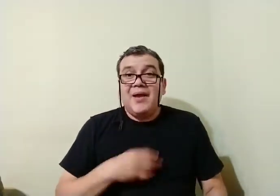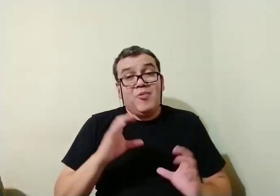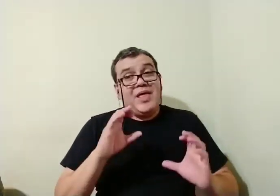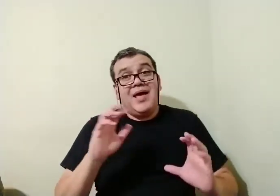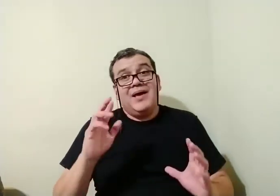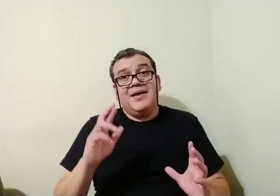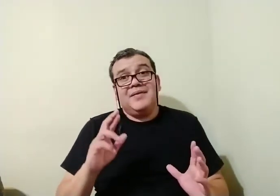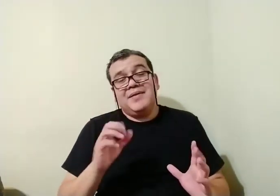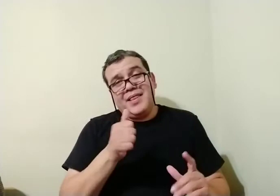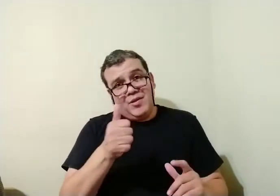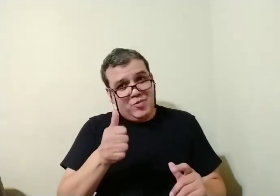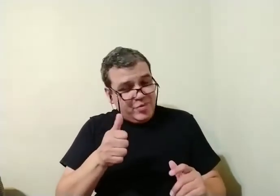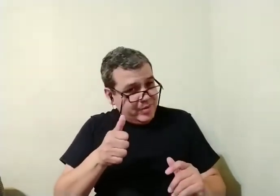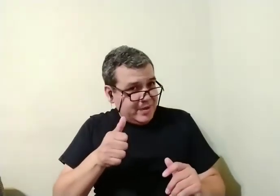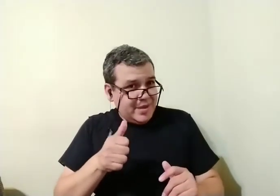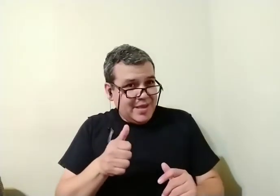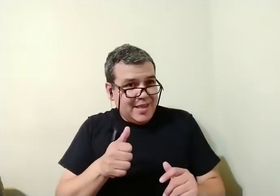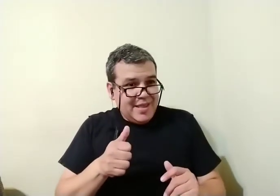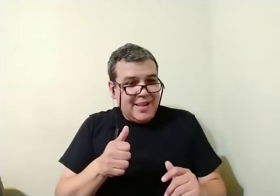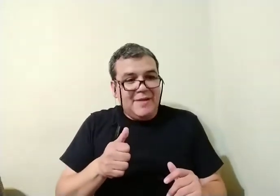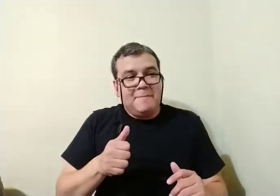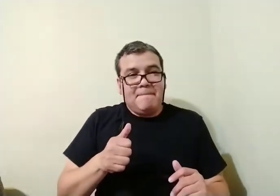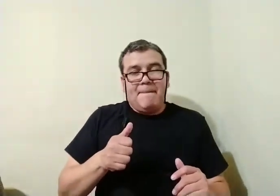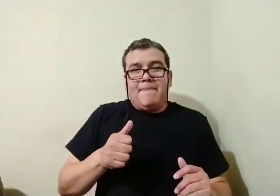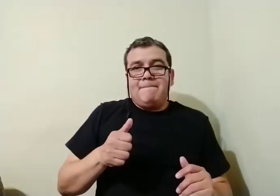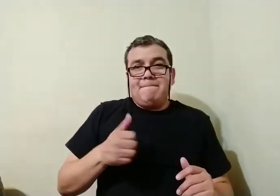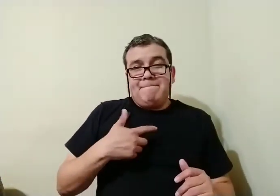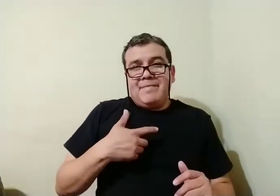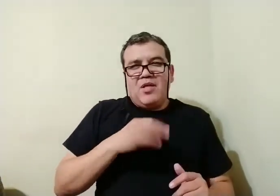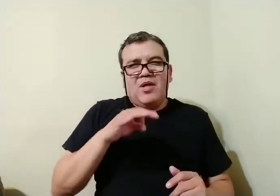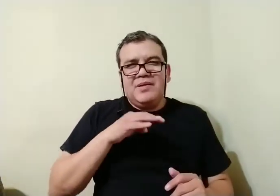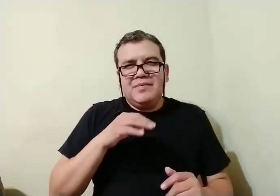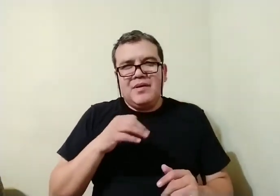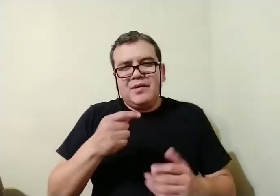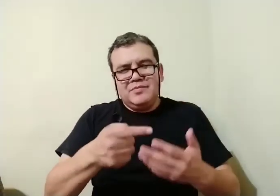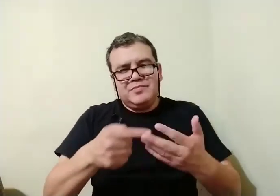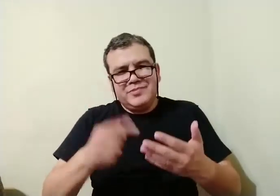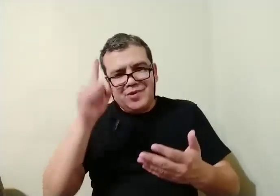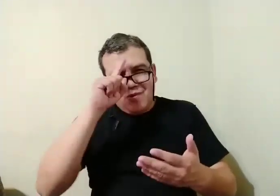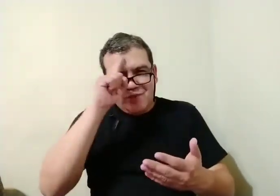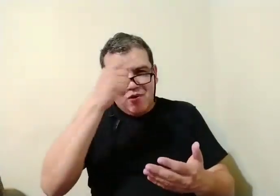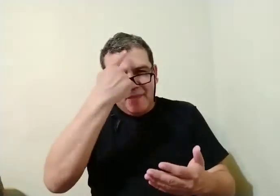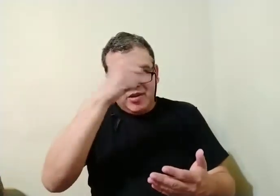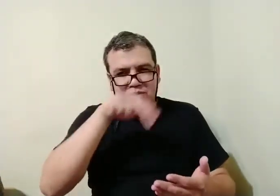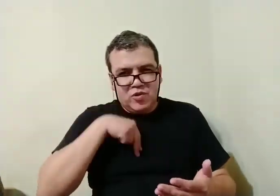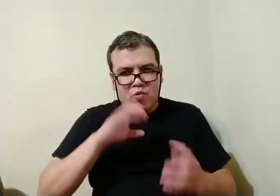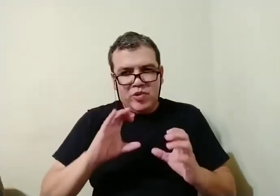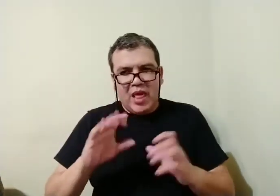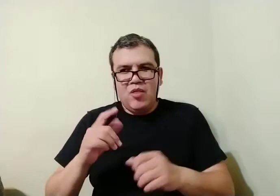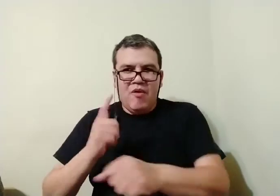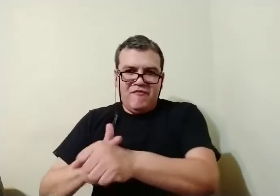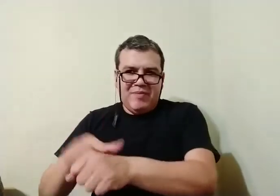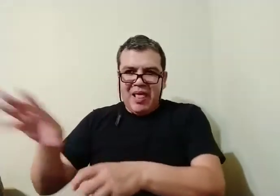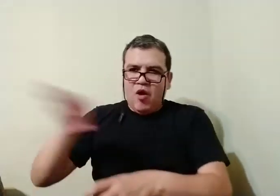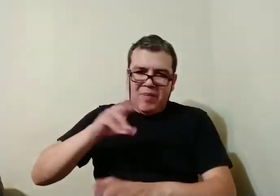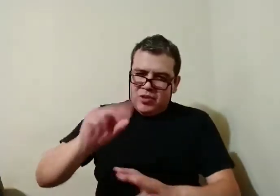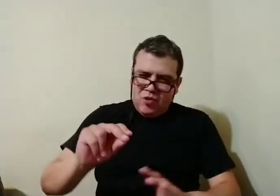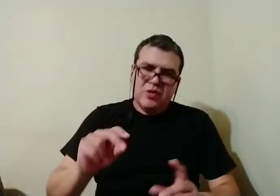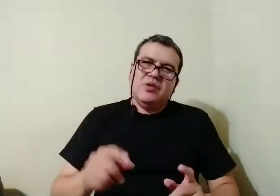haciendo lo indicado para que pronto podamos nuevamente disfrutar de